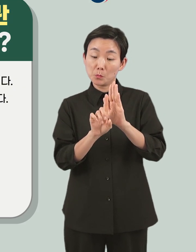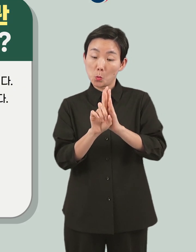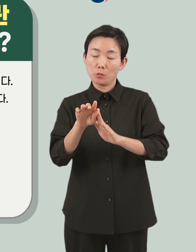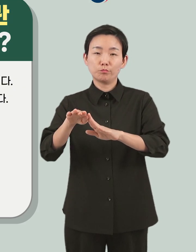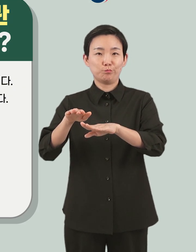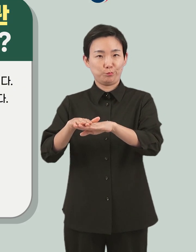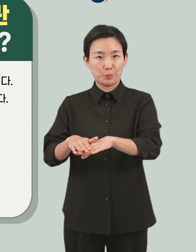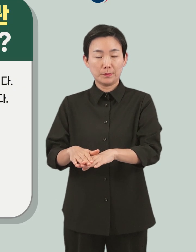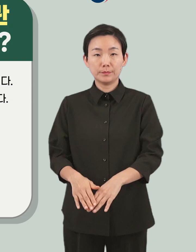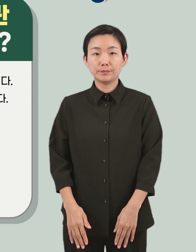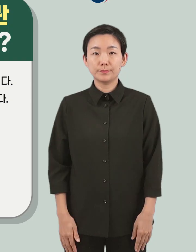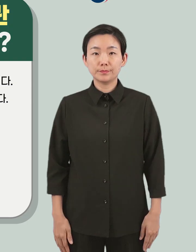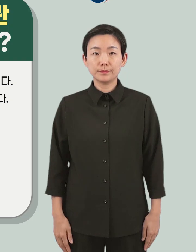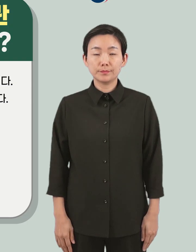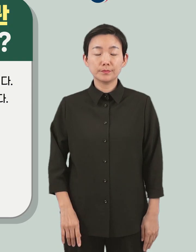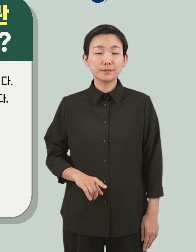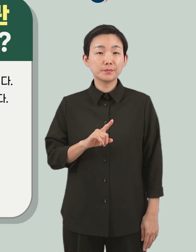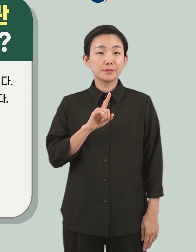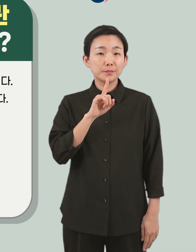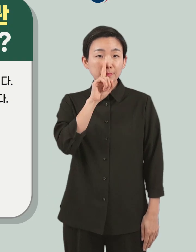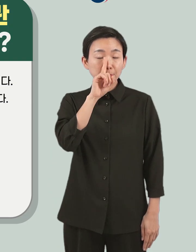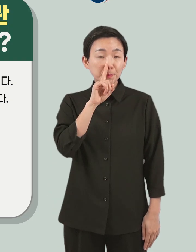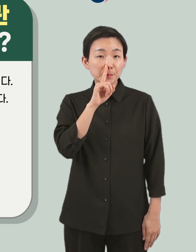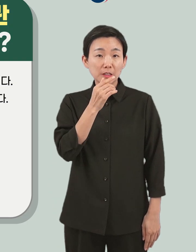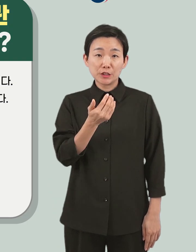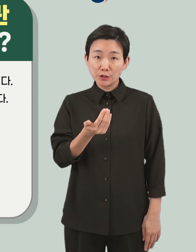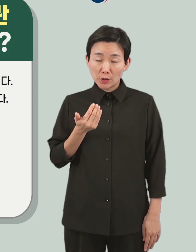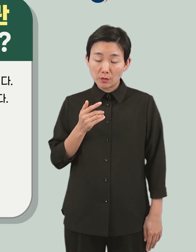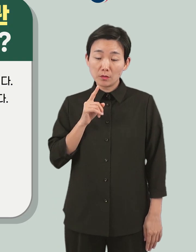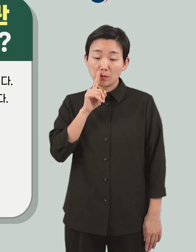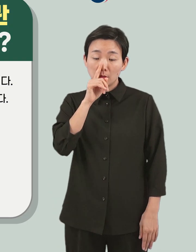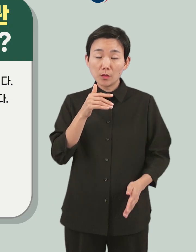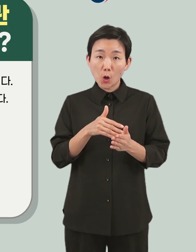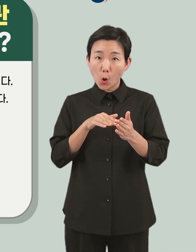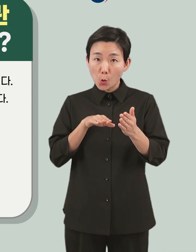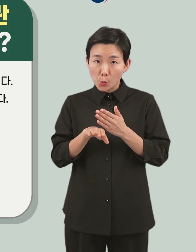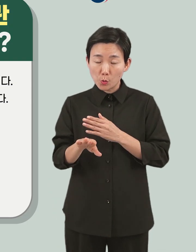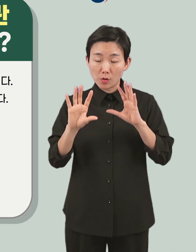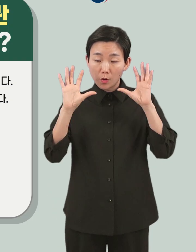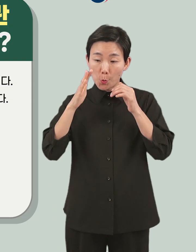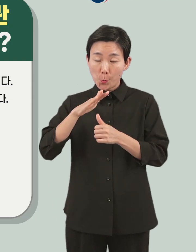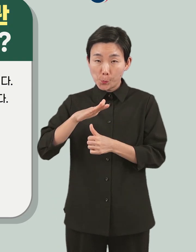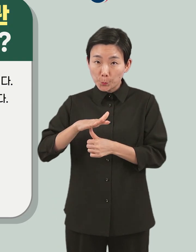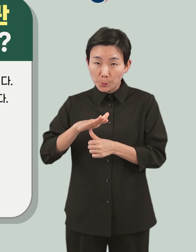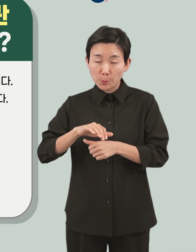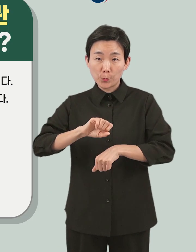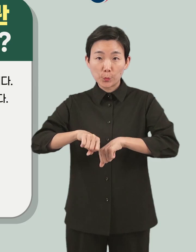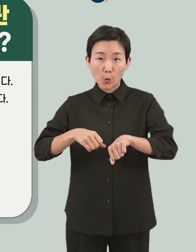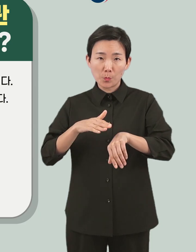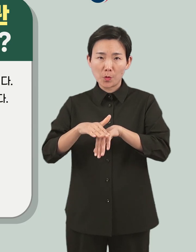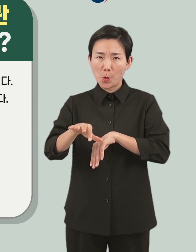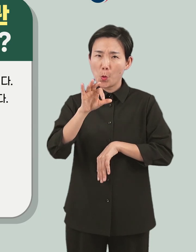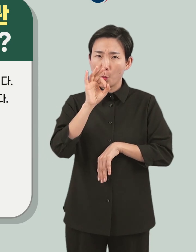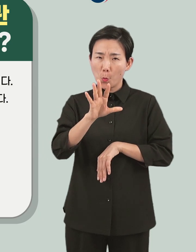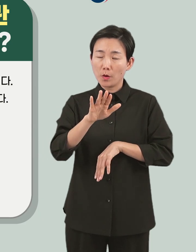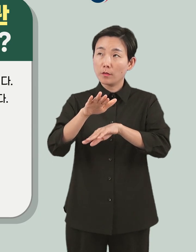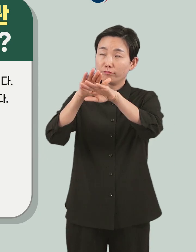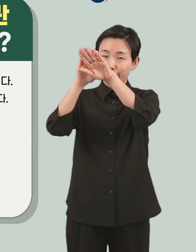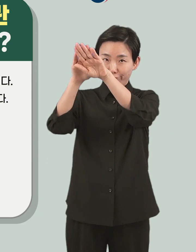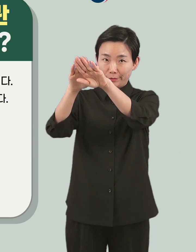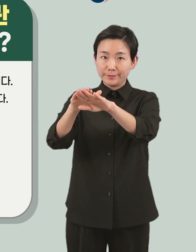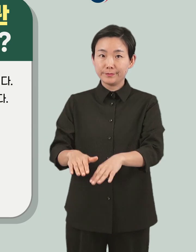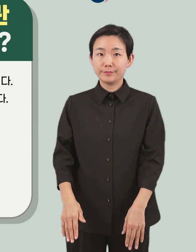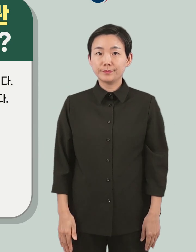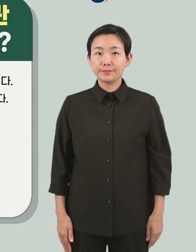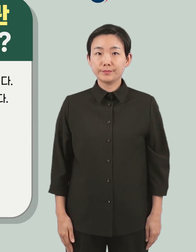전후에는 어린이나 애완동물이 닿지 않는 곳에 보관합니다. 일회용이므로 재사용하거나 재멸균해서는 안